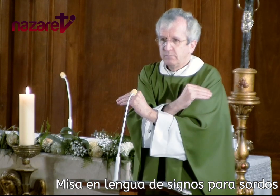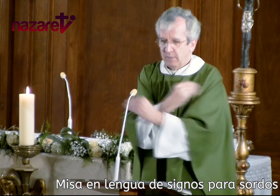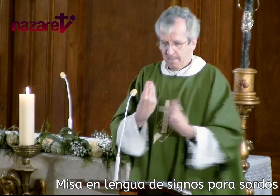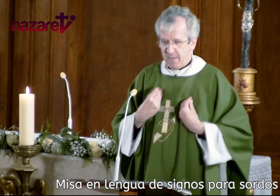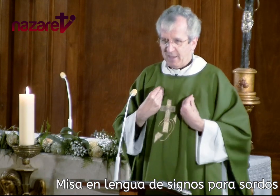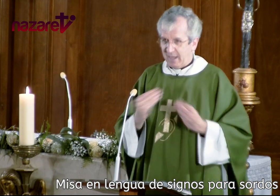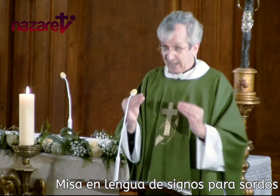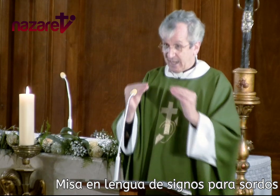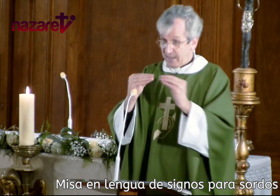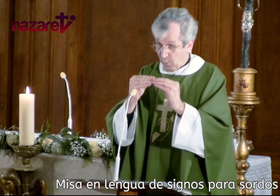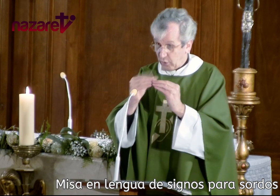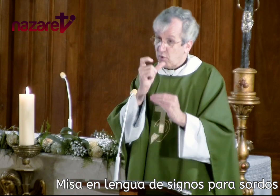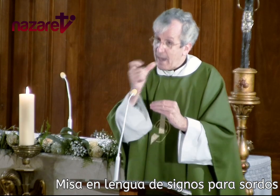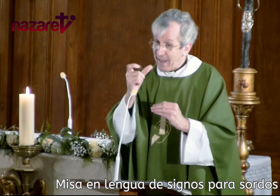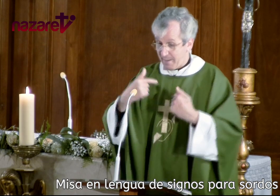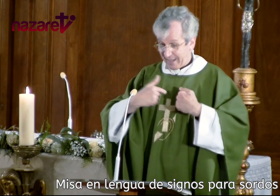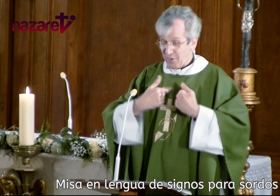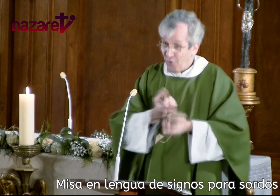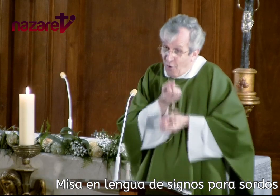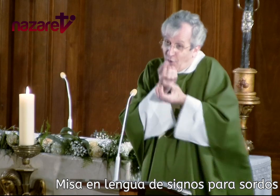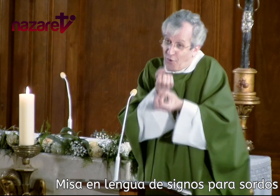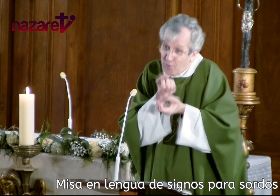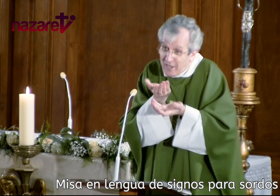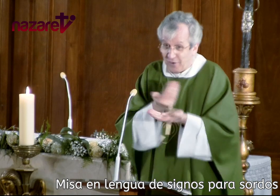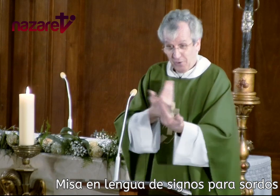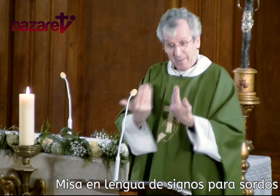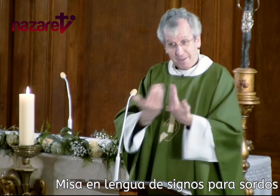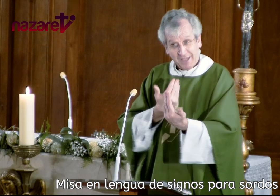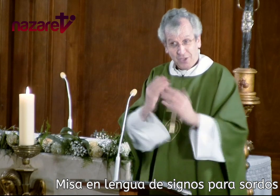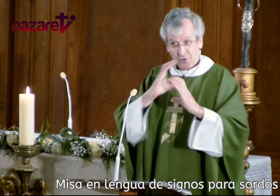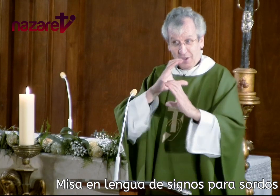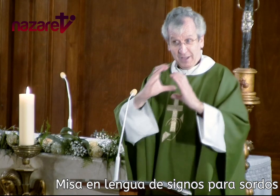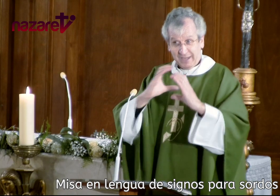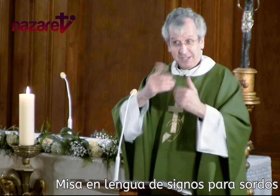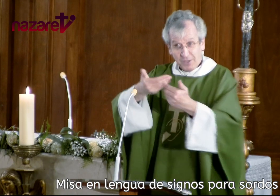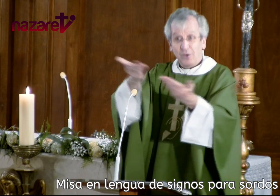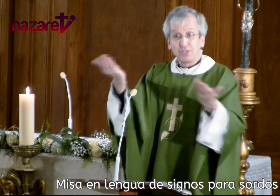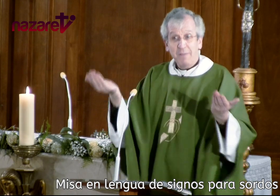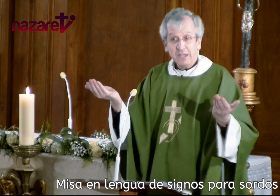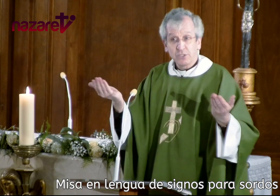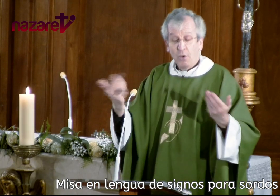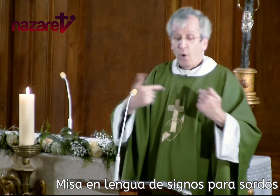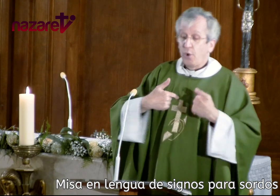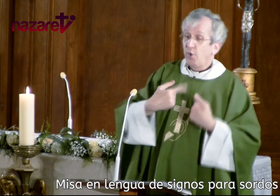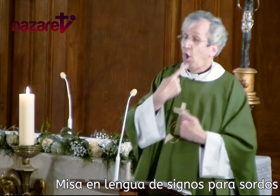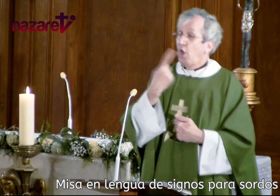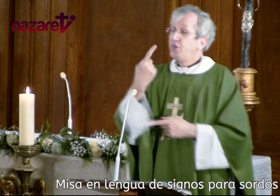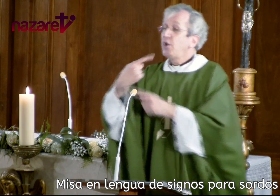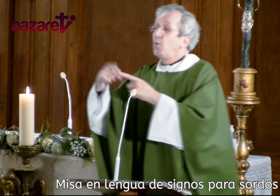mi vida está de acuerdo con la palabra que yo comunico que la palabra que yo transmito a los demás o yo digo unas